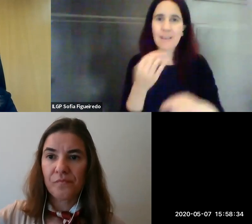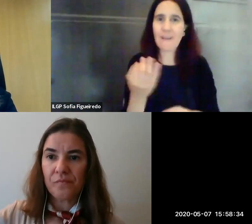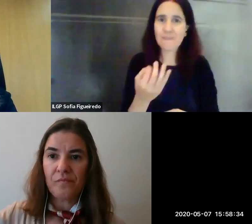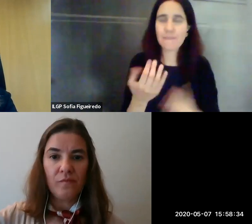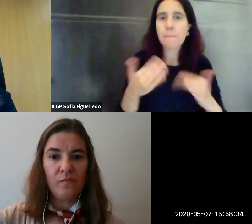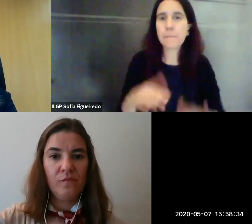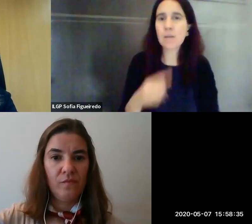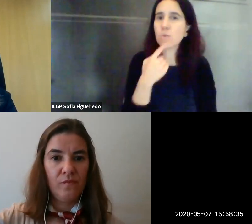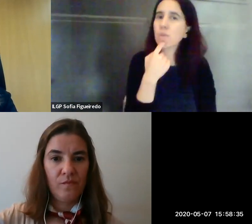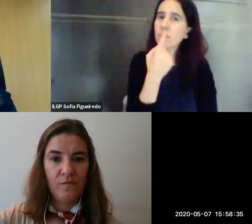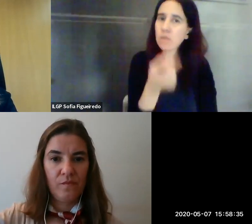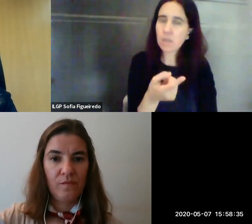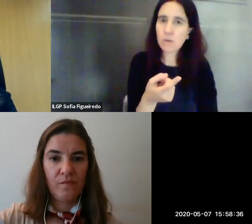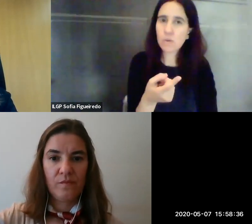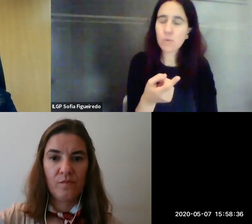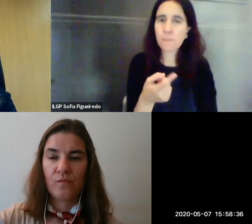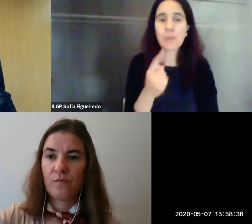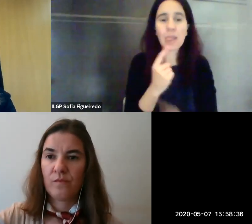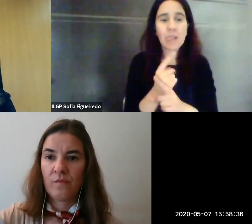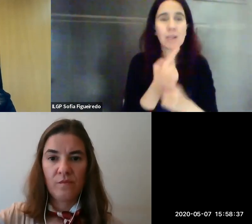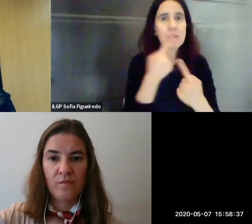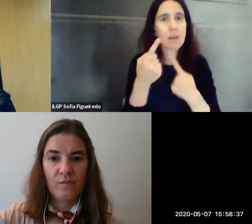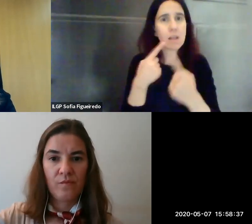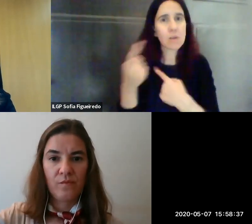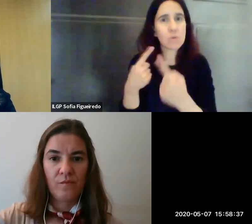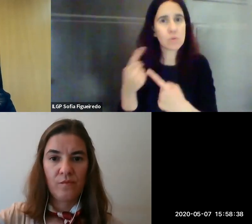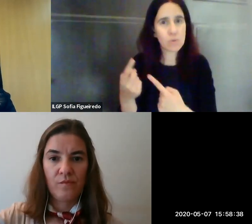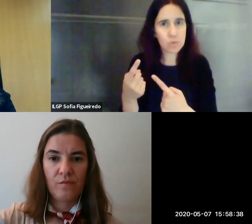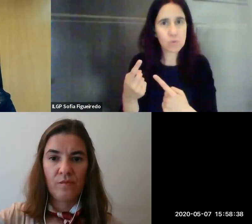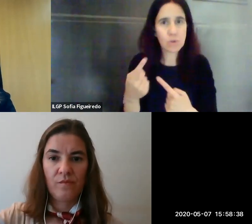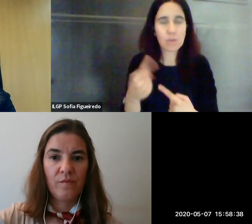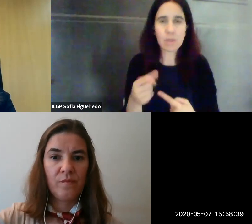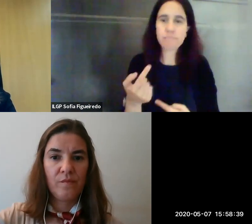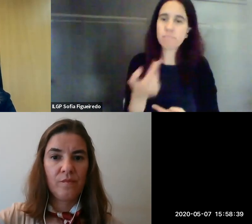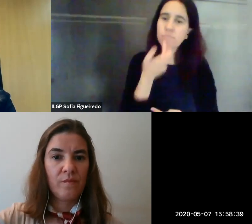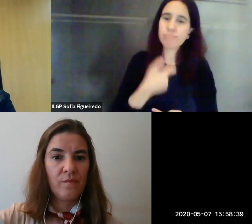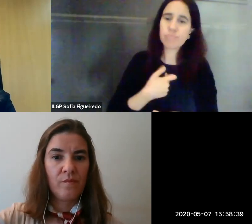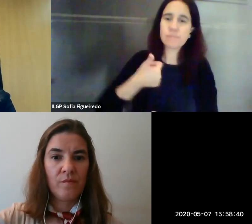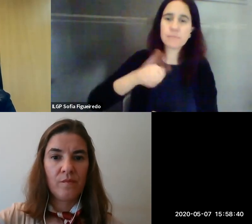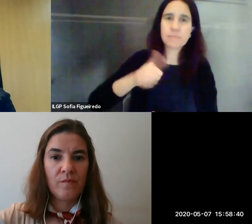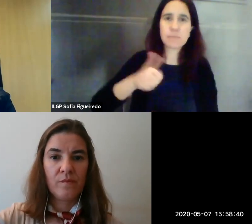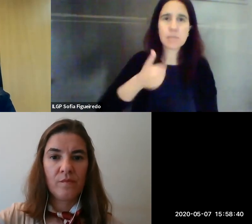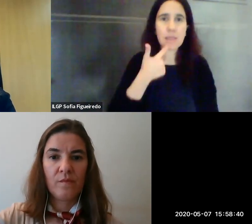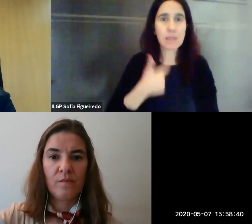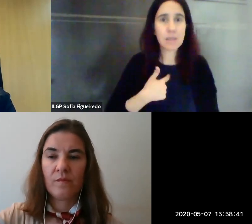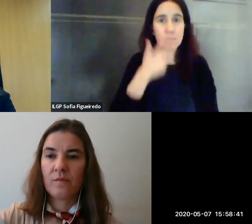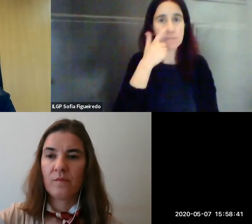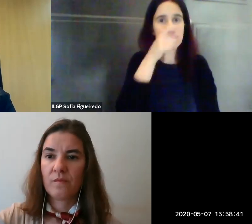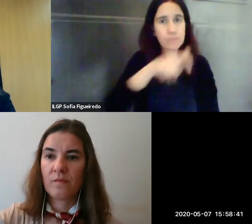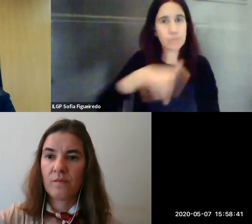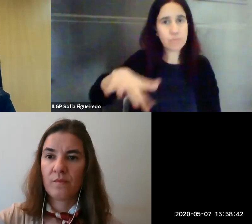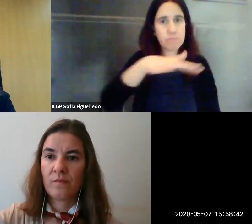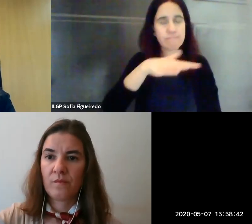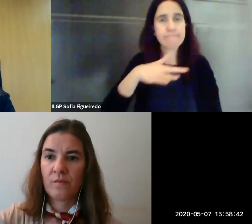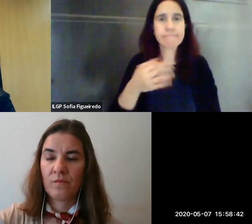eu diria que o tal diálogo, o tal de retorno, o tal feedback dos elementos é com certeza